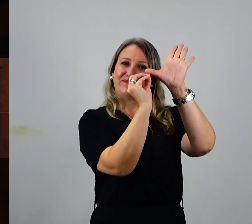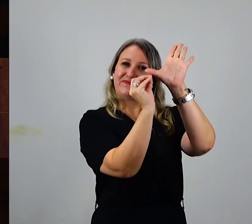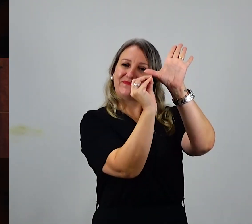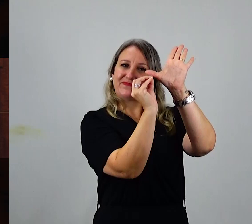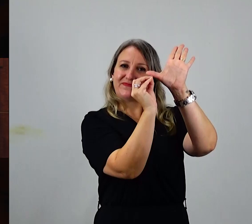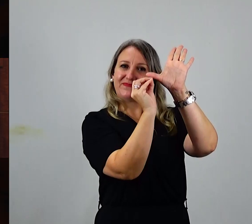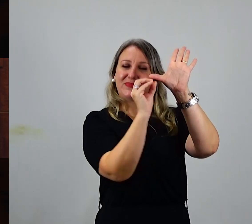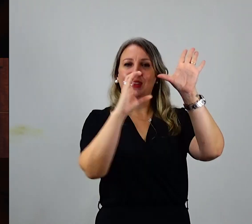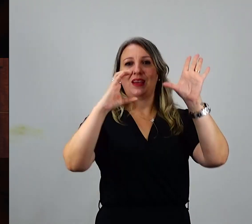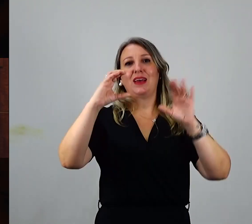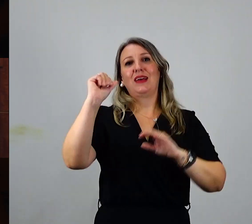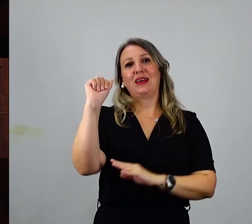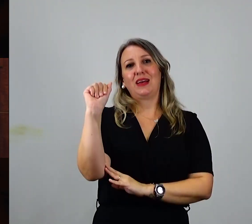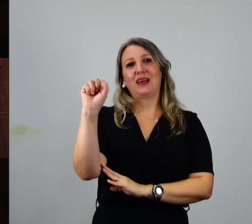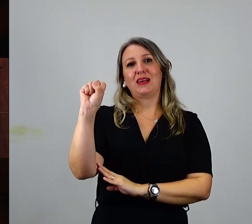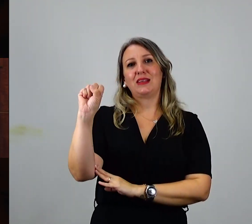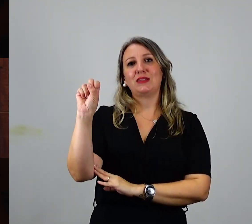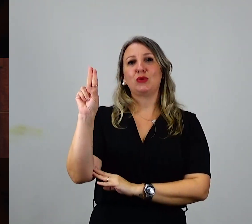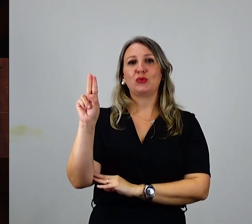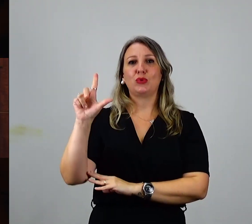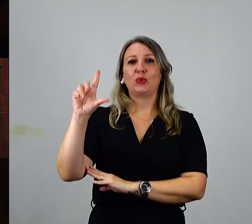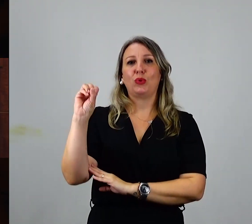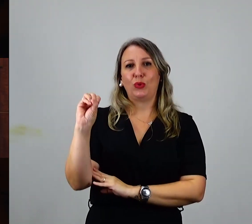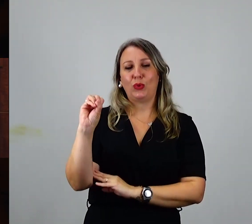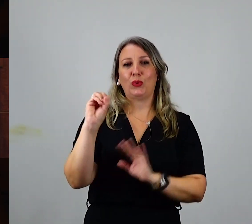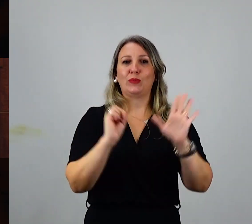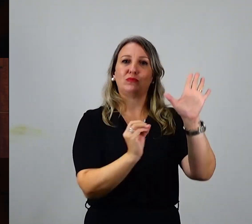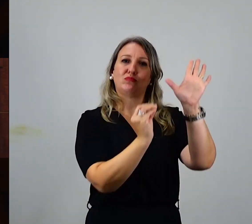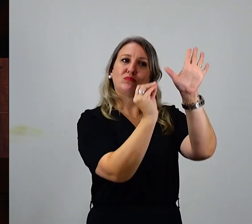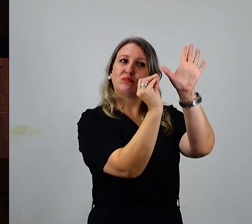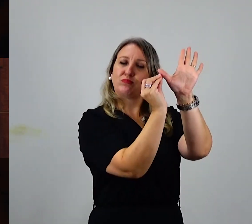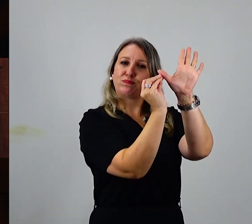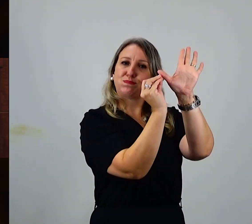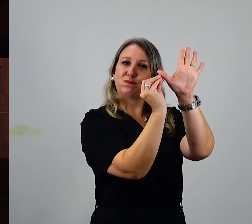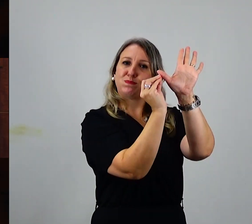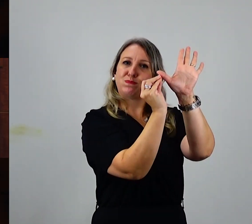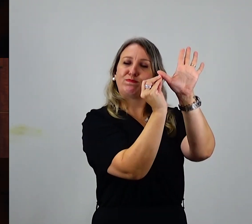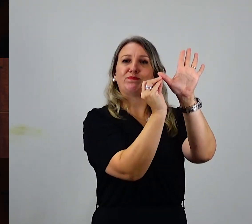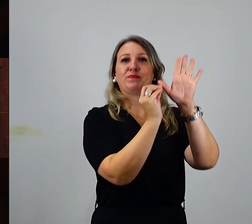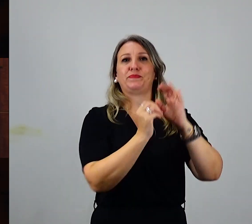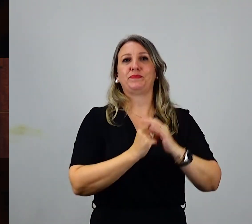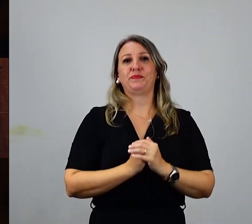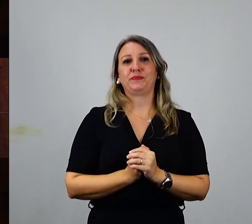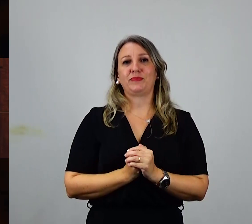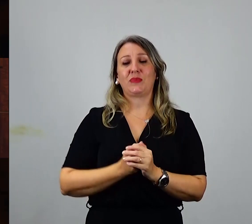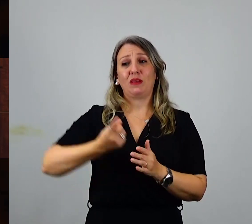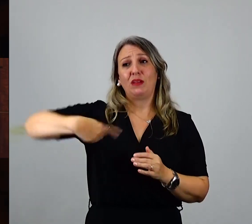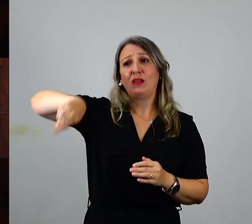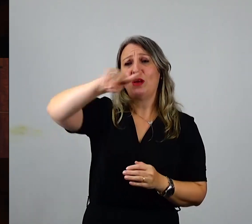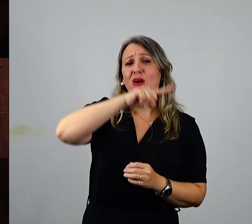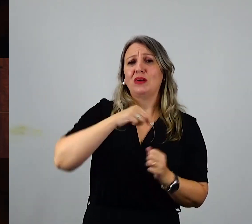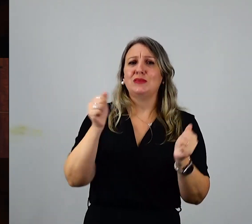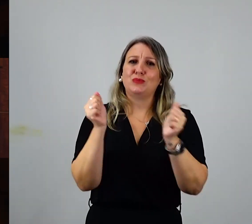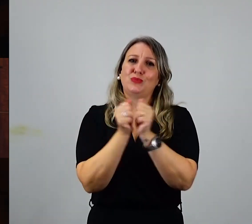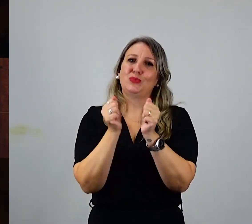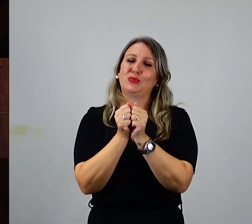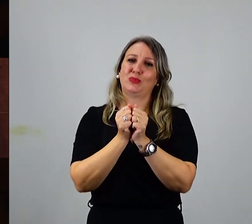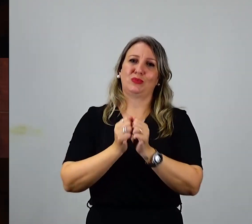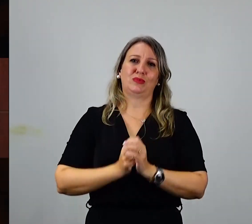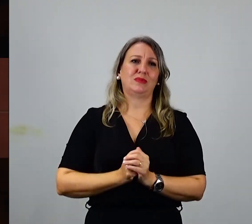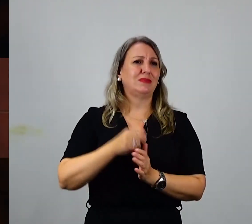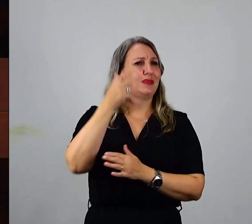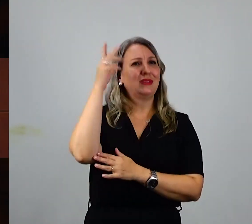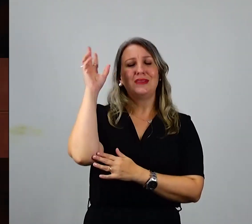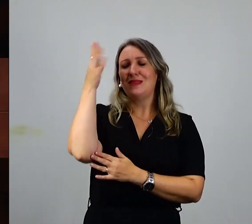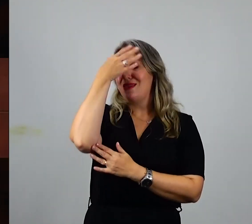E nós estamos aqui juntos. Não se esqueça disso. Até hoje, nós que